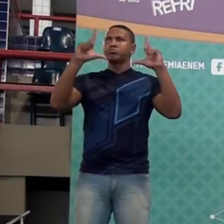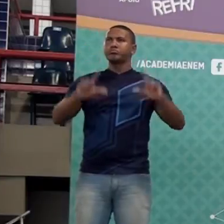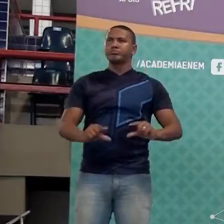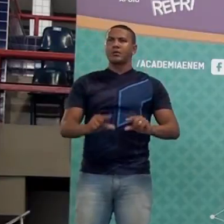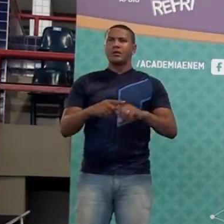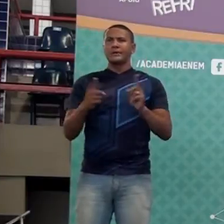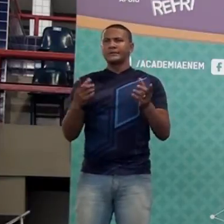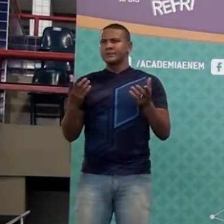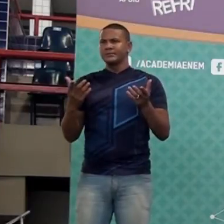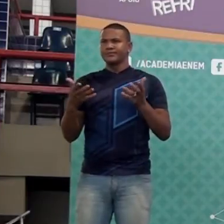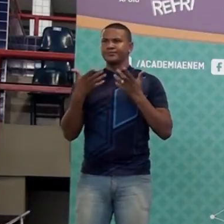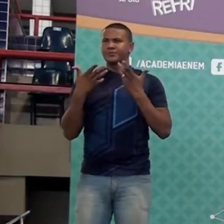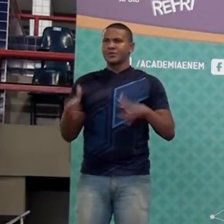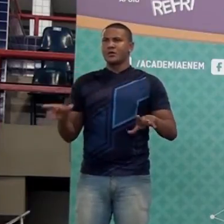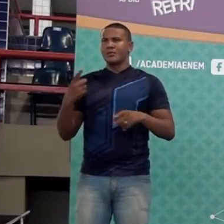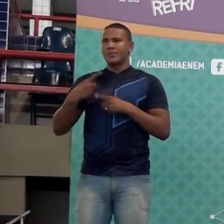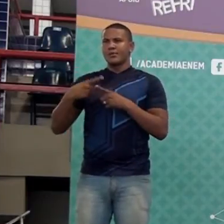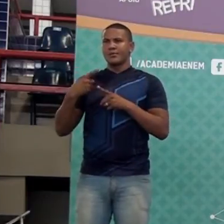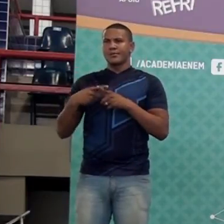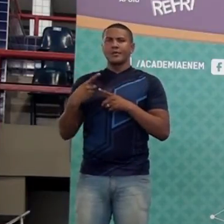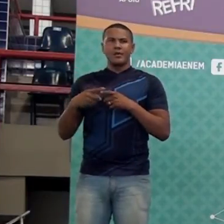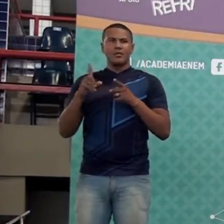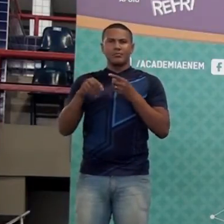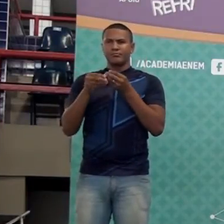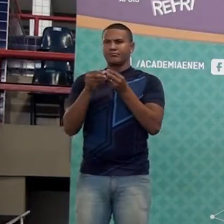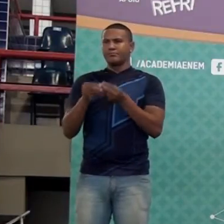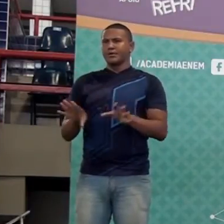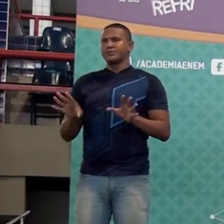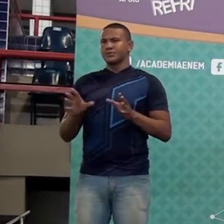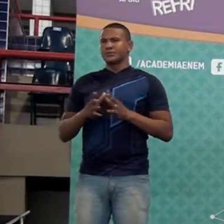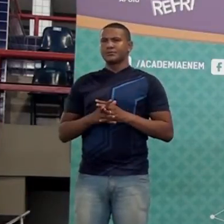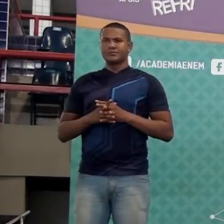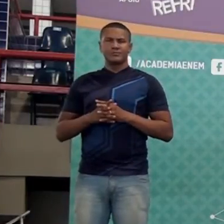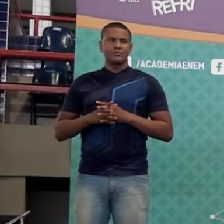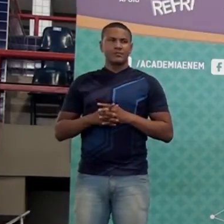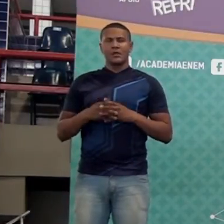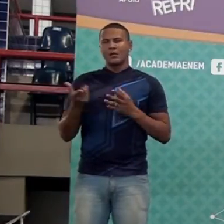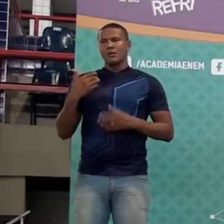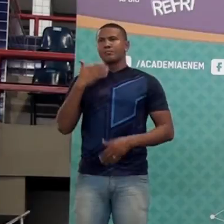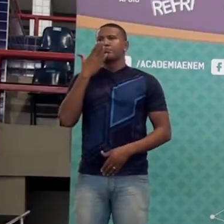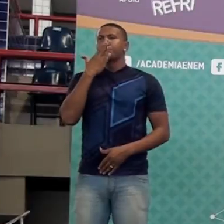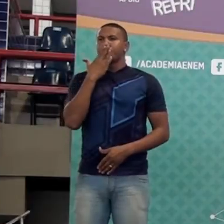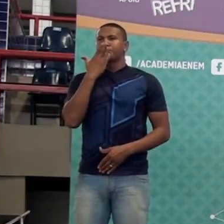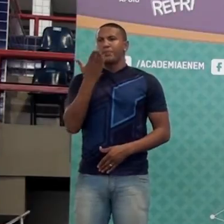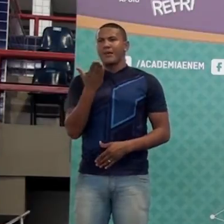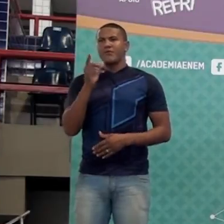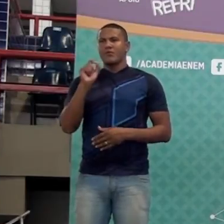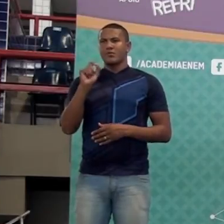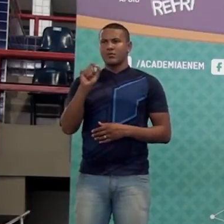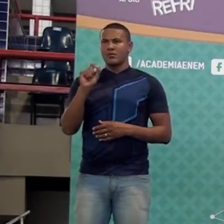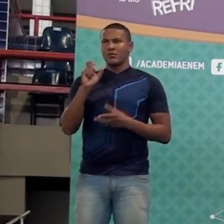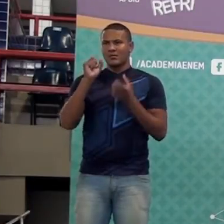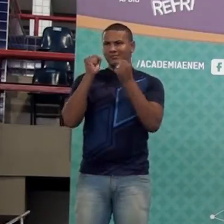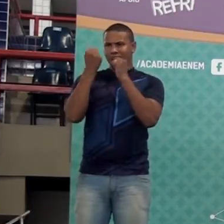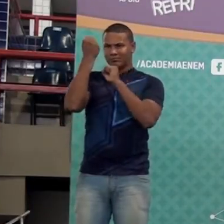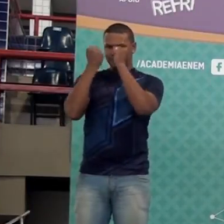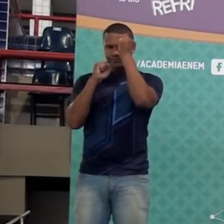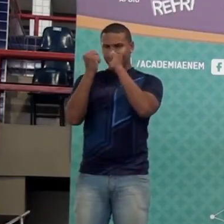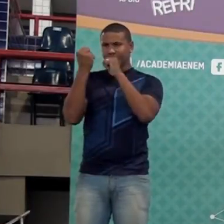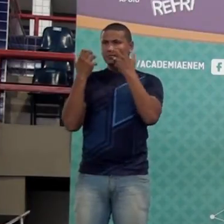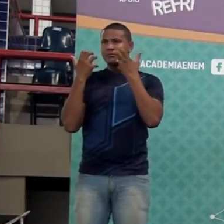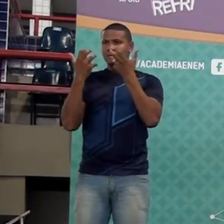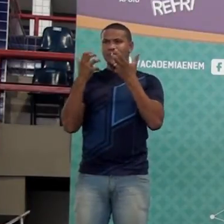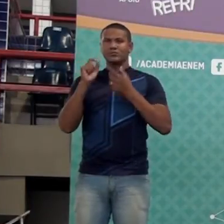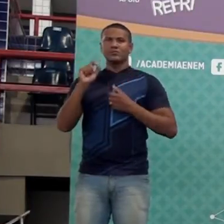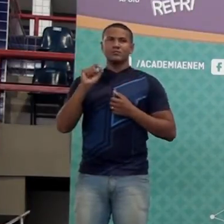isso vai ser o quê para ele? Prejuízo. Ele prefere, e considerando que no Brasil a gente ainda tem muitas áreas para ser